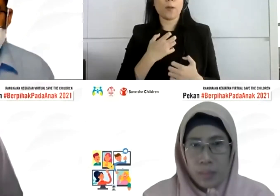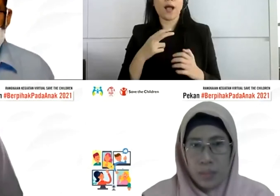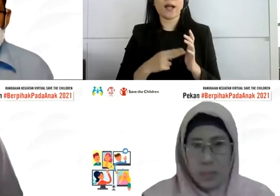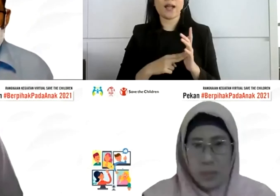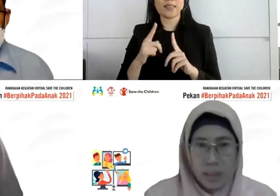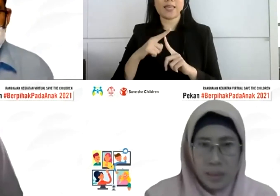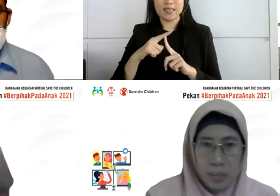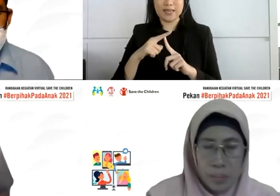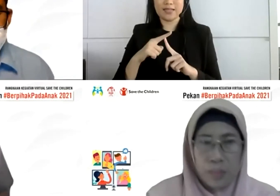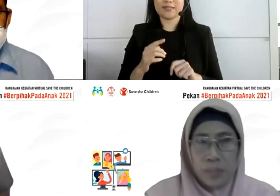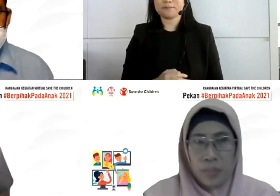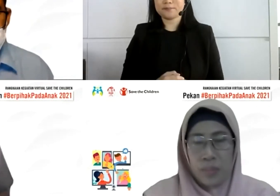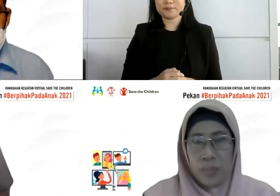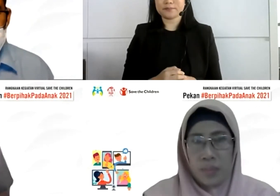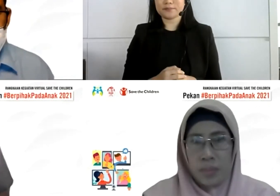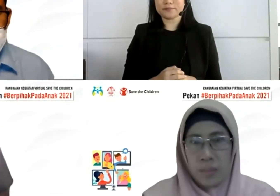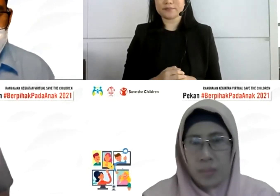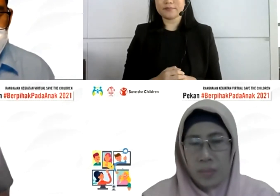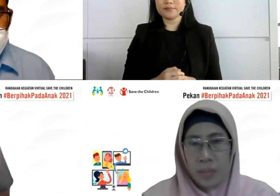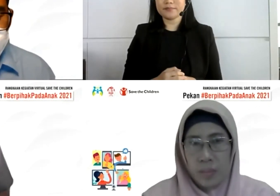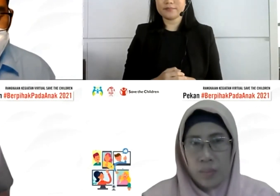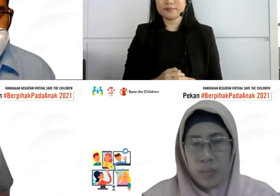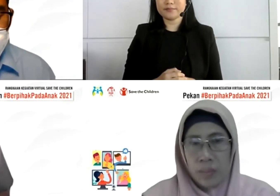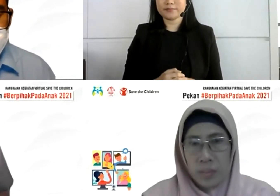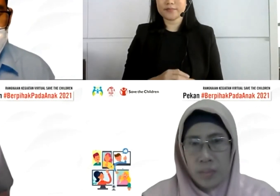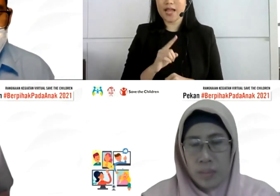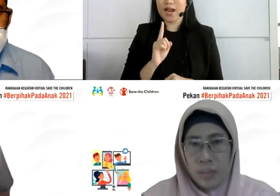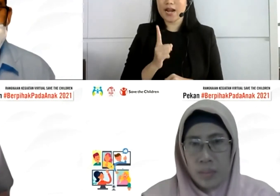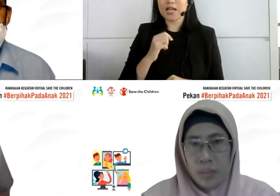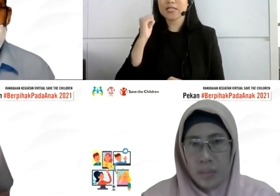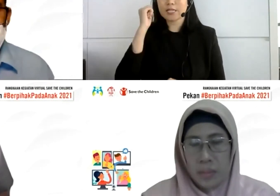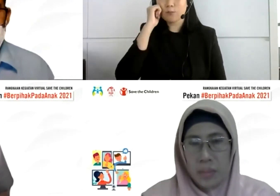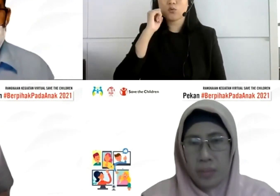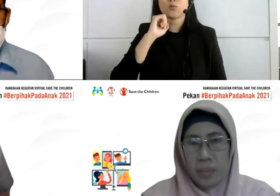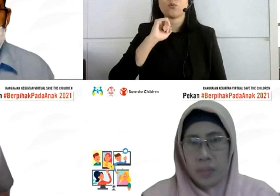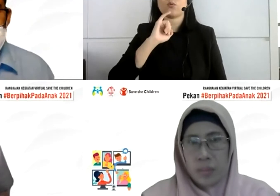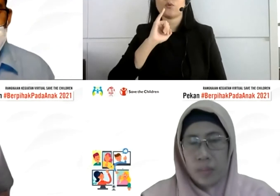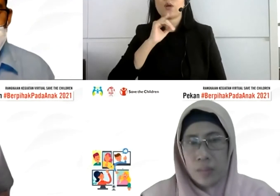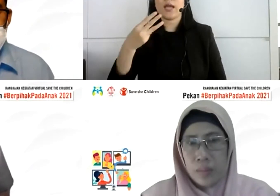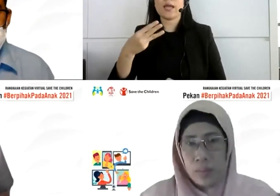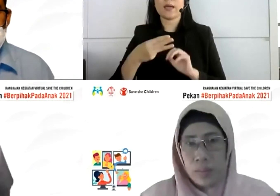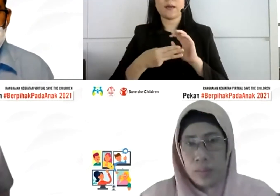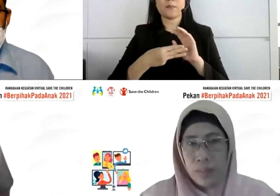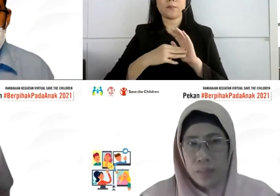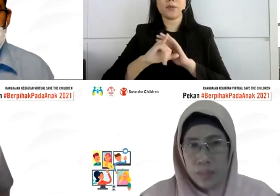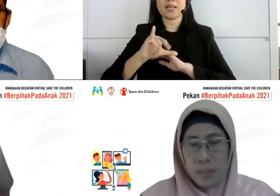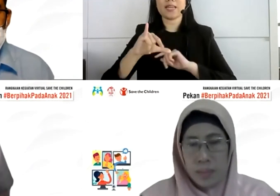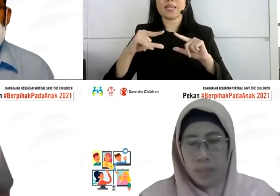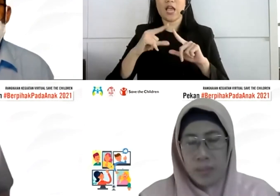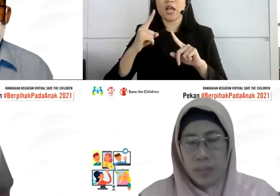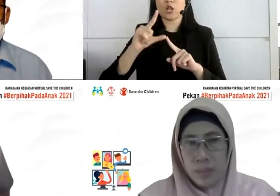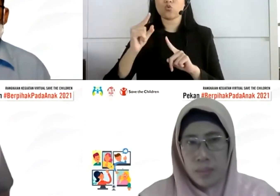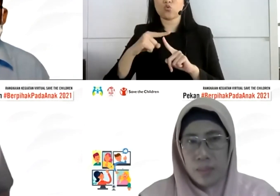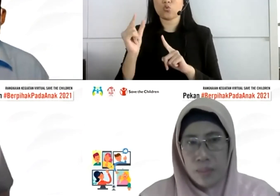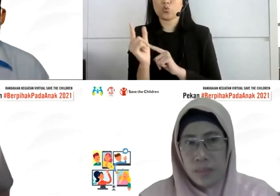Timur. Dan juga ada Ibu Emilia Lutuh, orang tua dan ketua tim